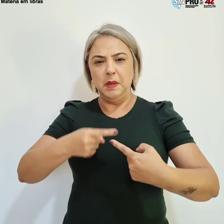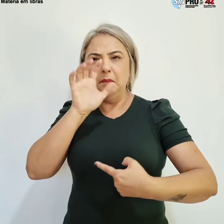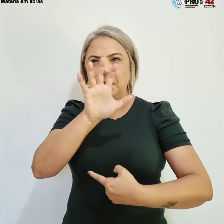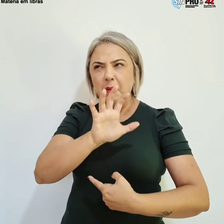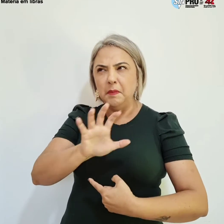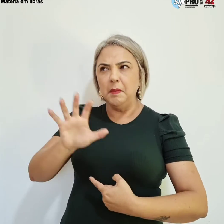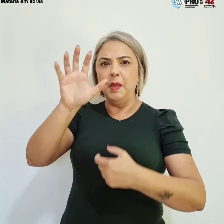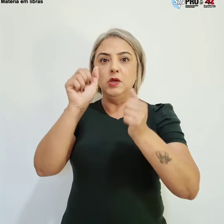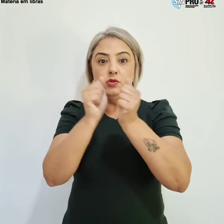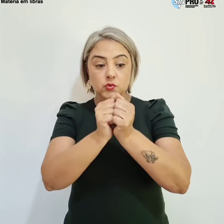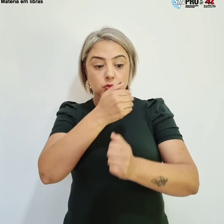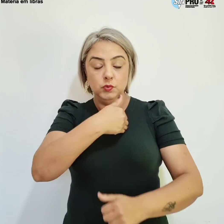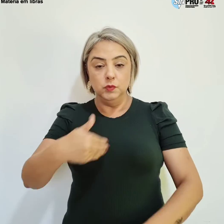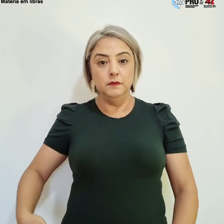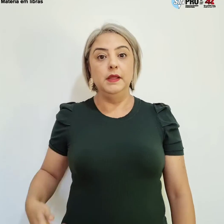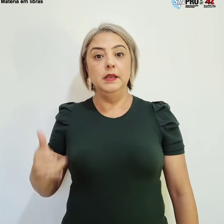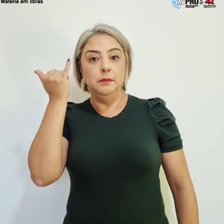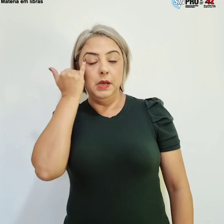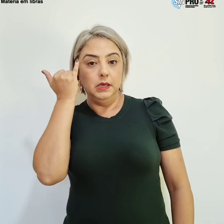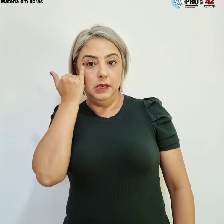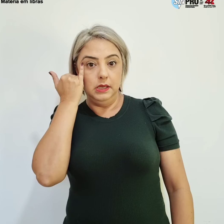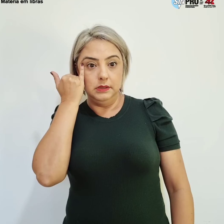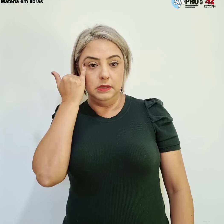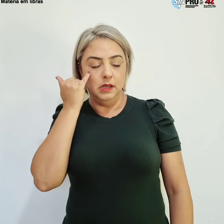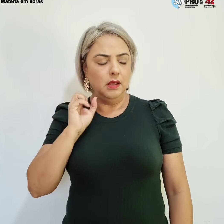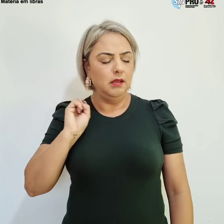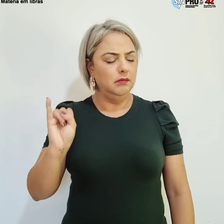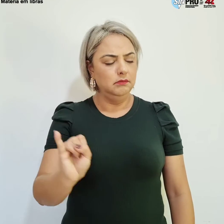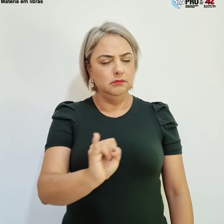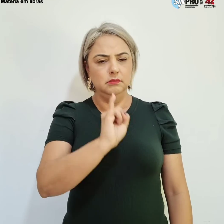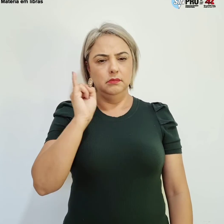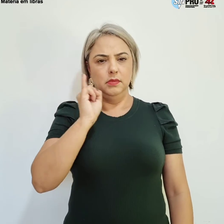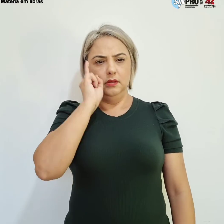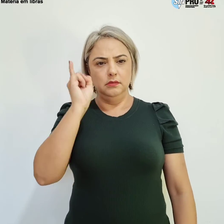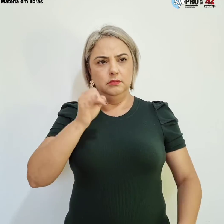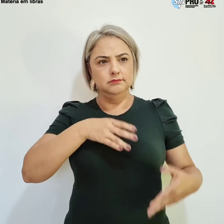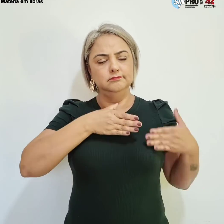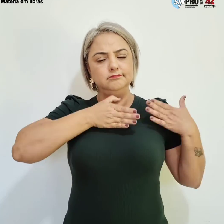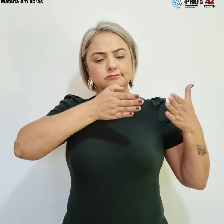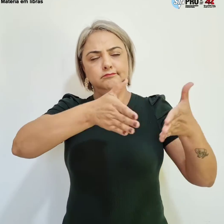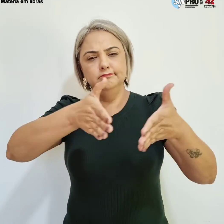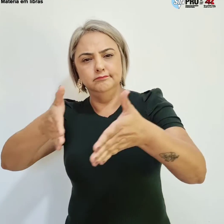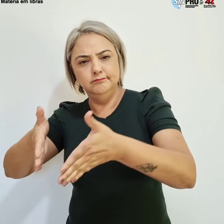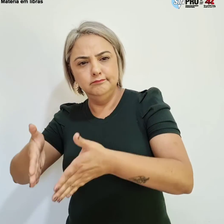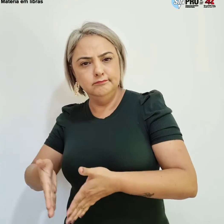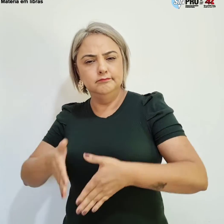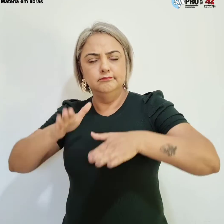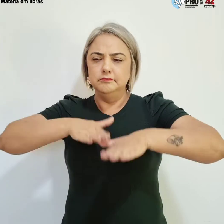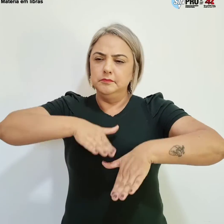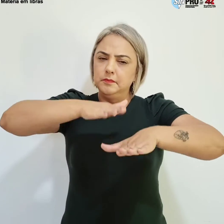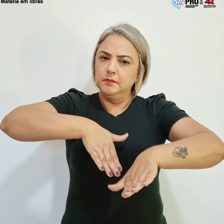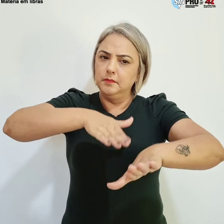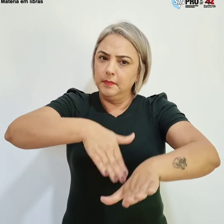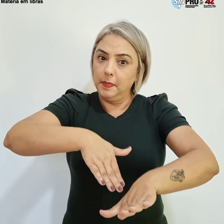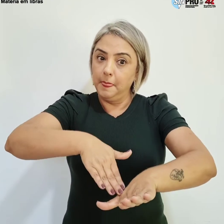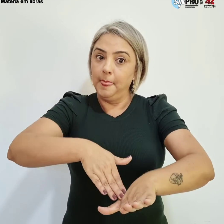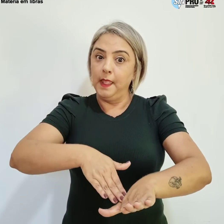governo local. É fundamental a nossa participação, mobilização,